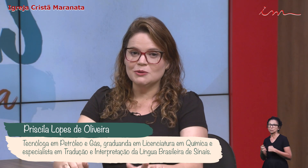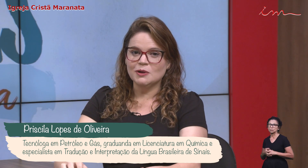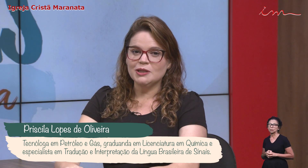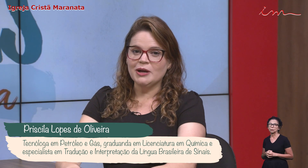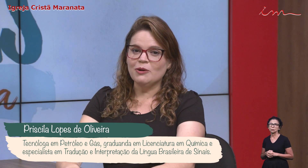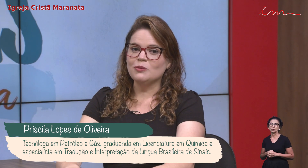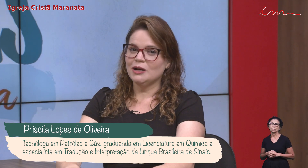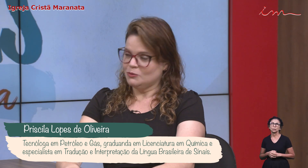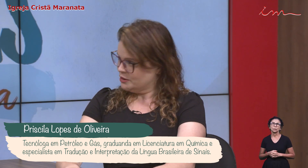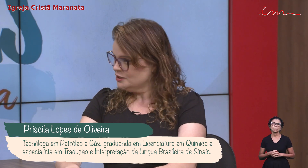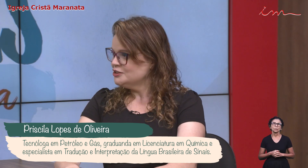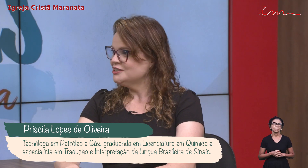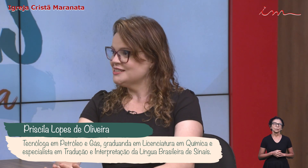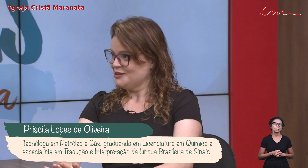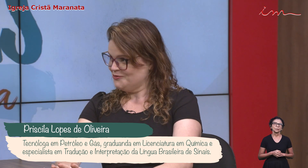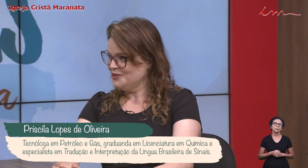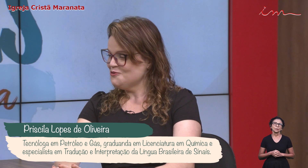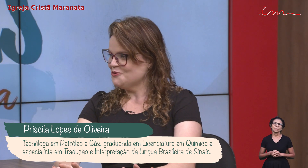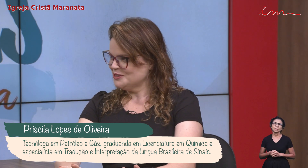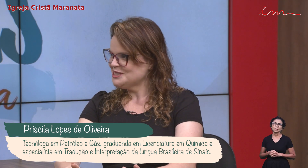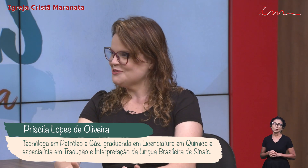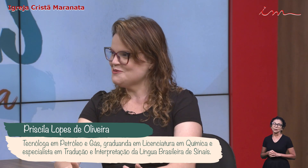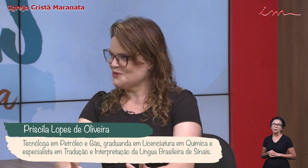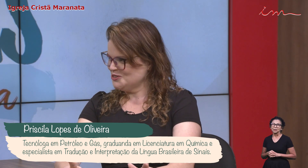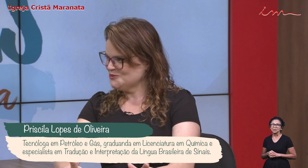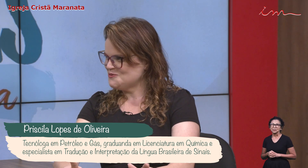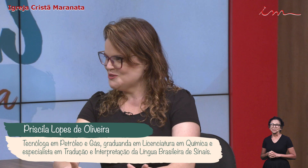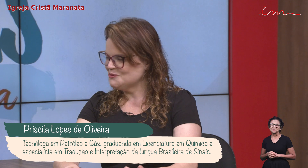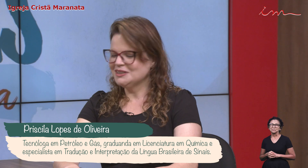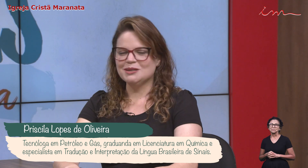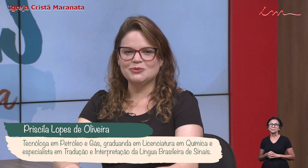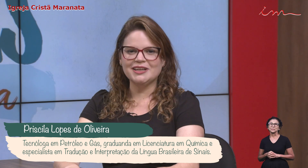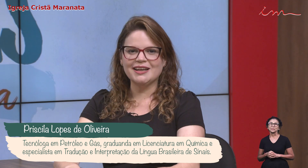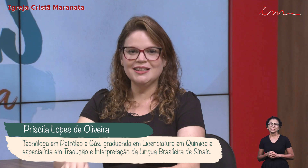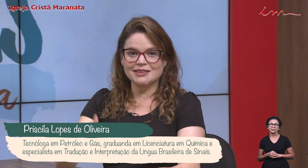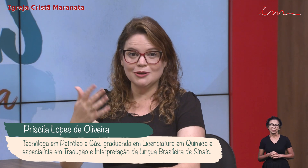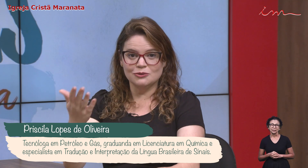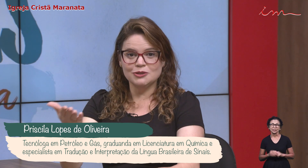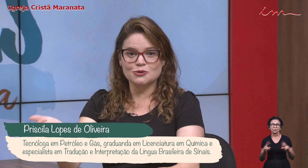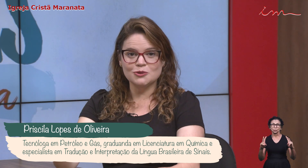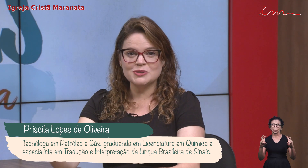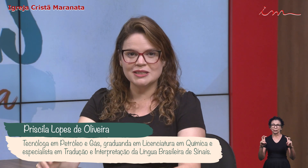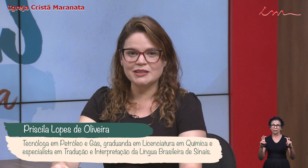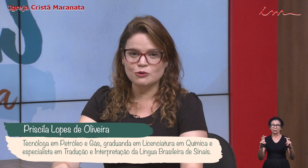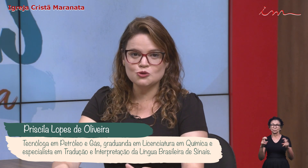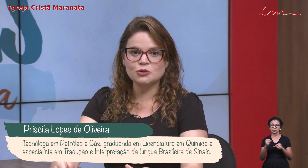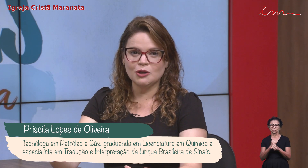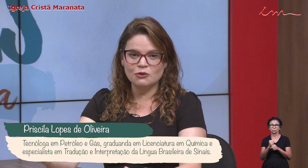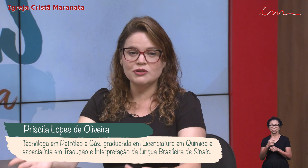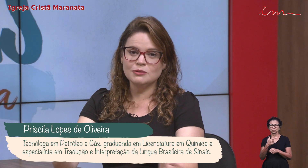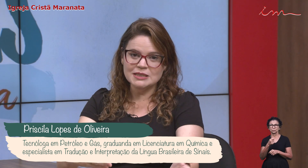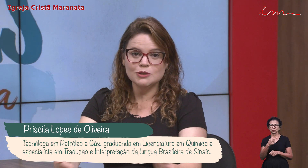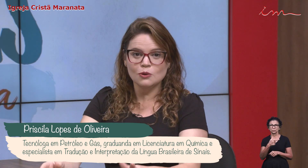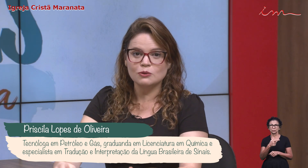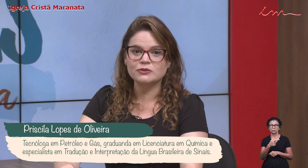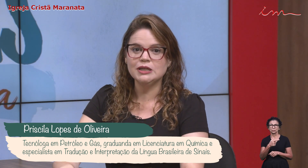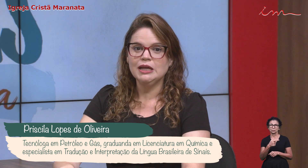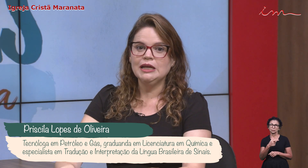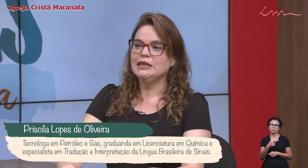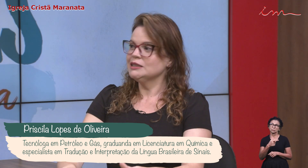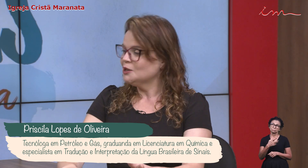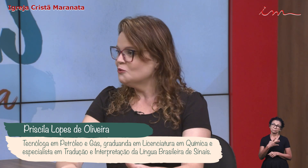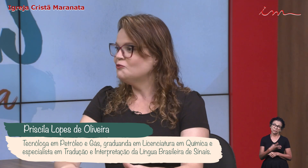olha, o lema do ano é um grande desafio, foi um grande desafio para a gente no começo do ano, né? Porque aquele que tem ouvidos, ouça, né? O surdo tem ouvido, mas ele não